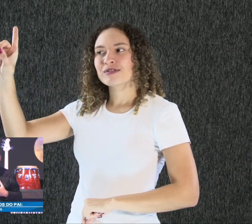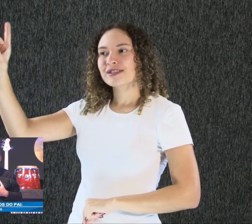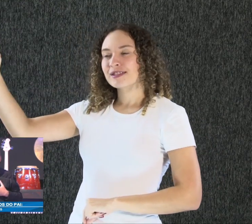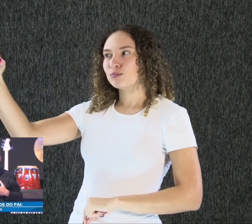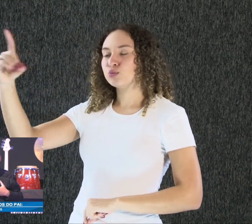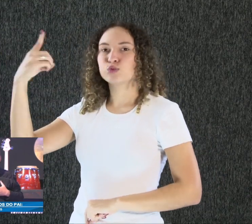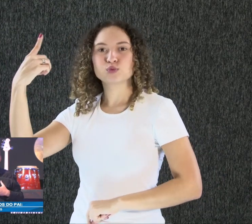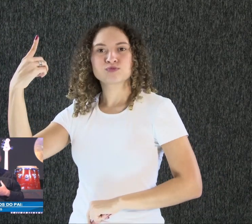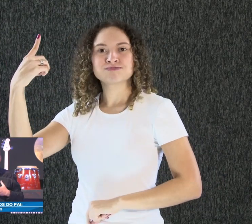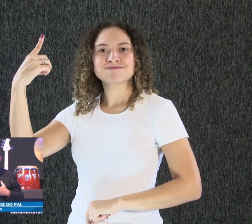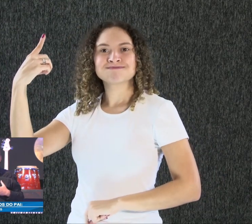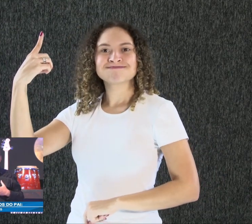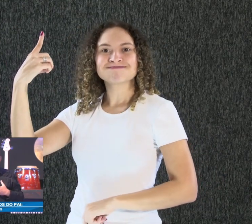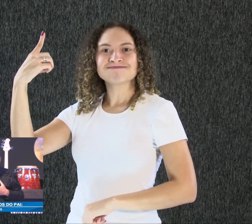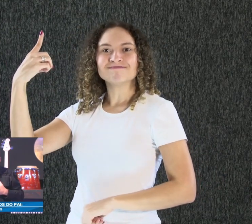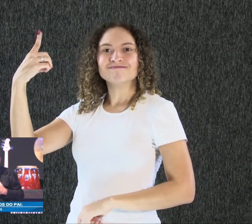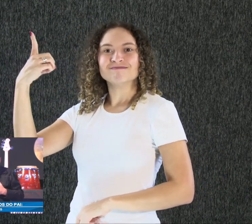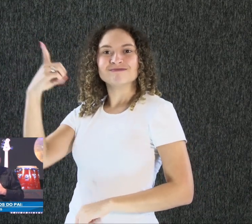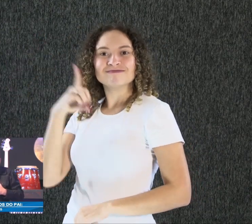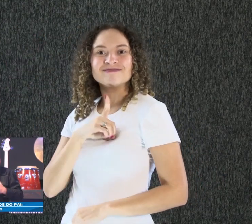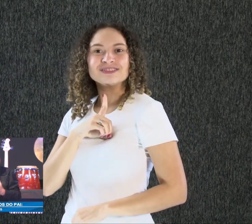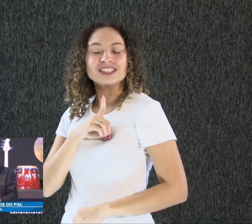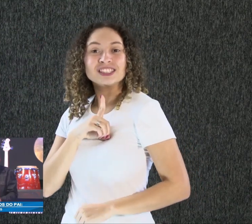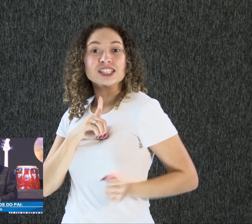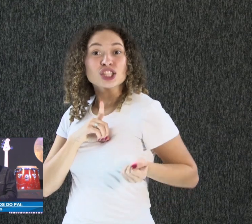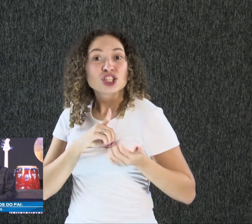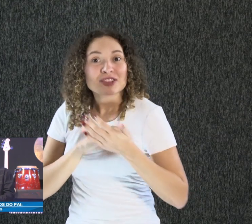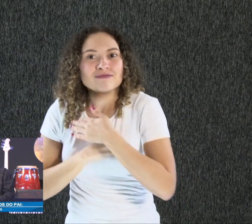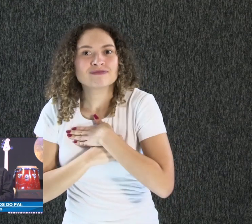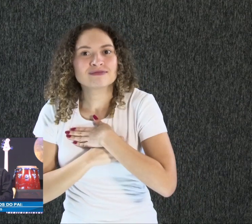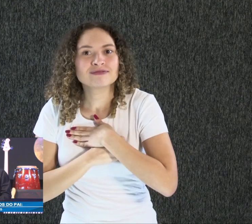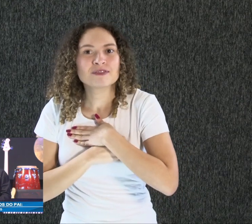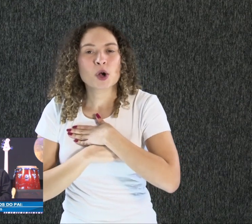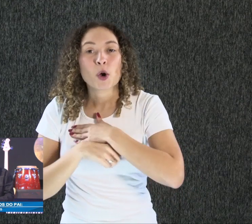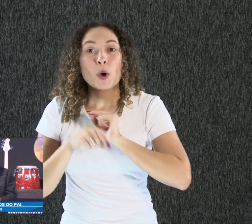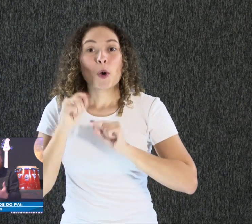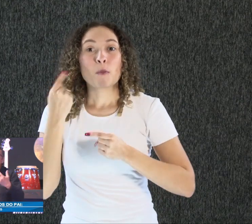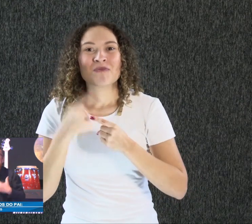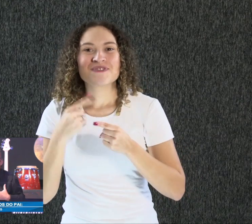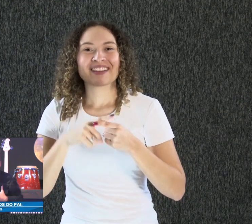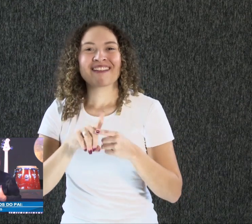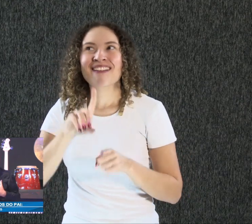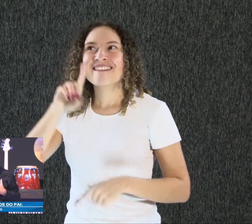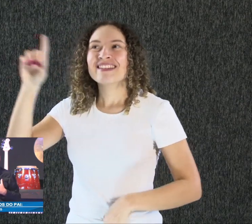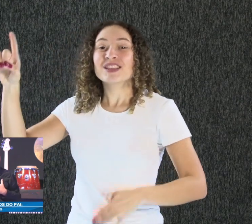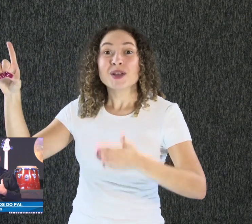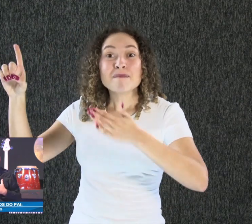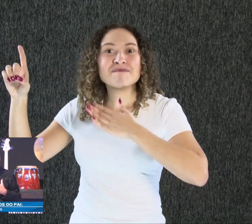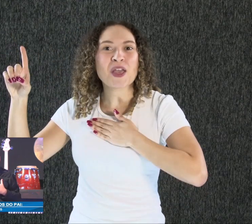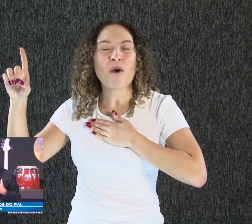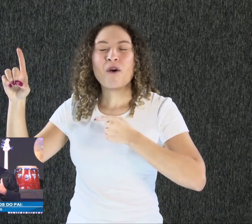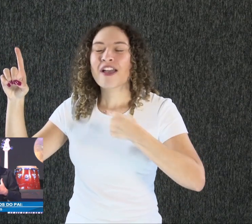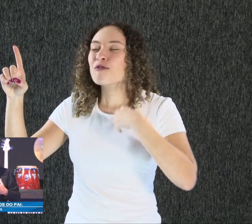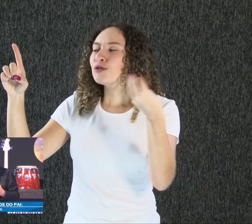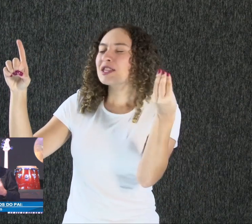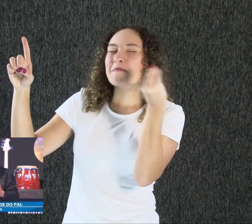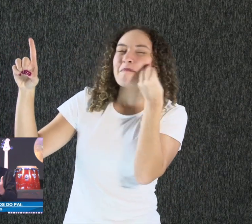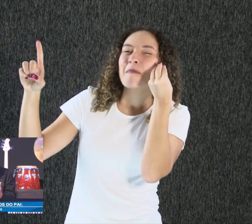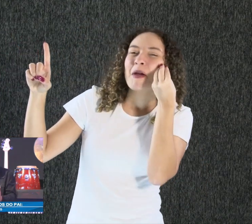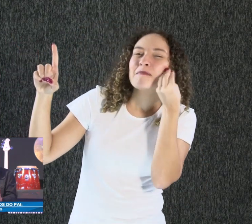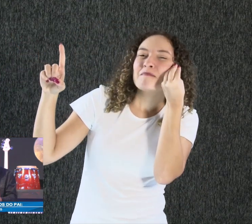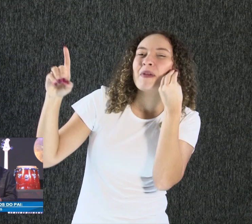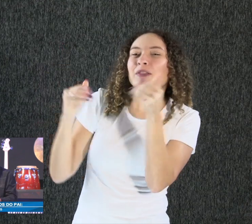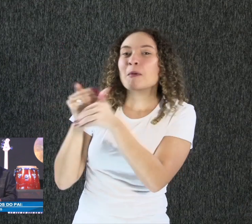pessoalidade. E aí ele está dizendo, em outras palavras, este Deus é meu. Esse Deus